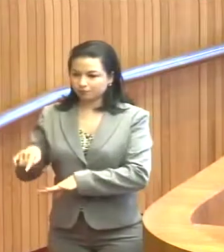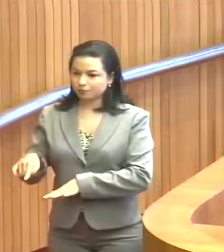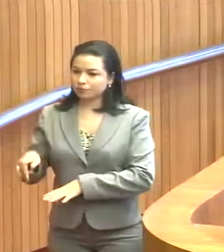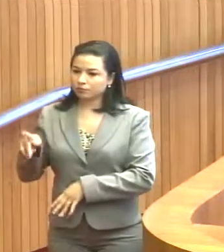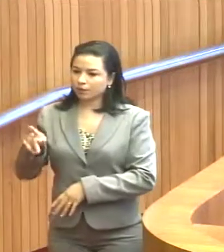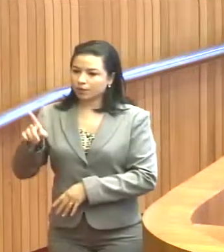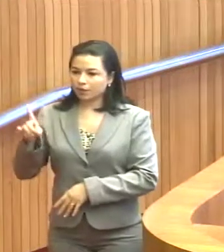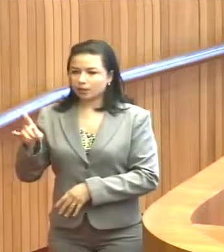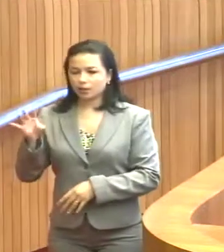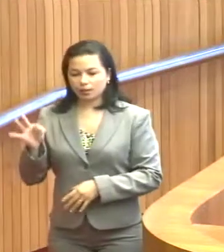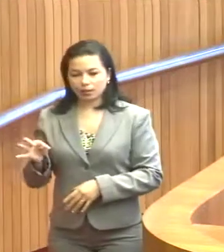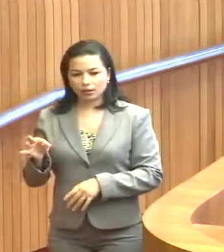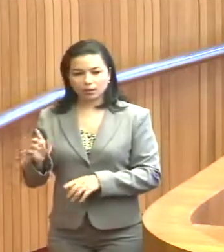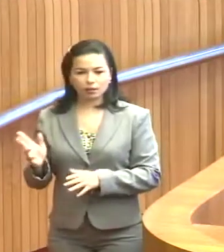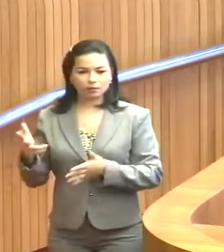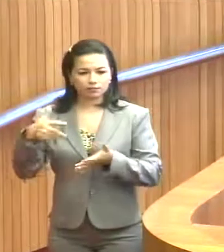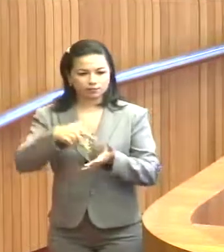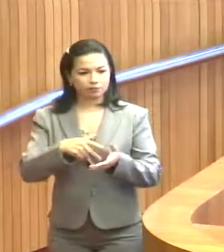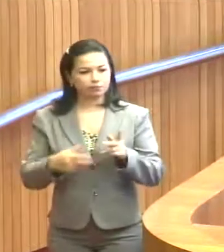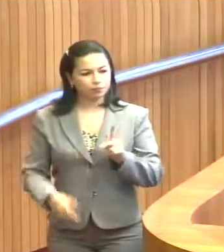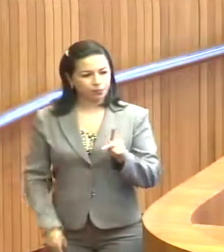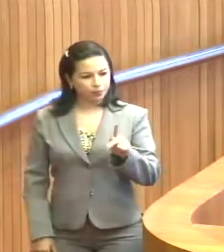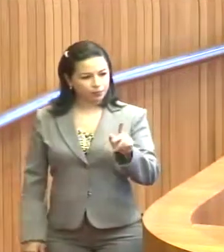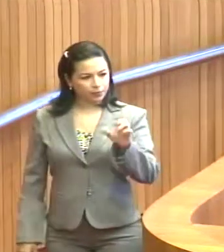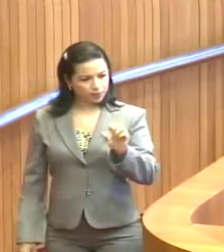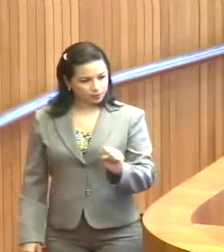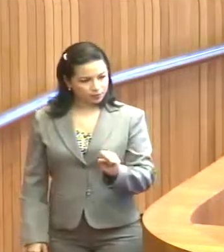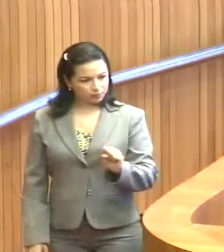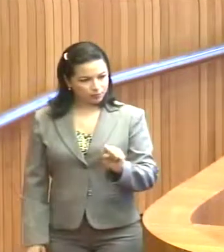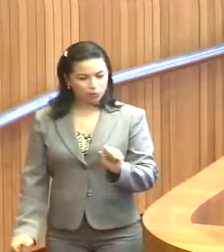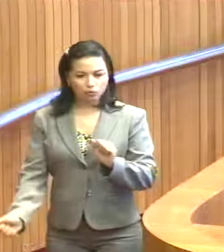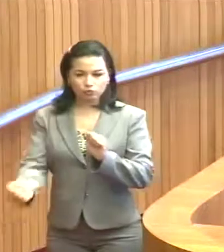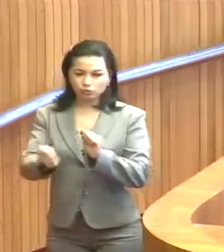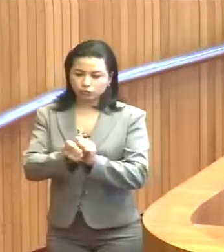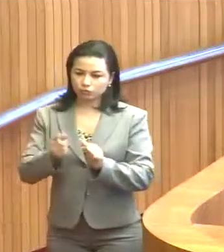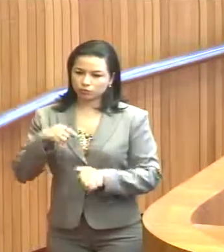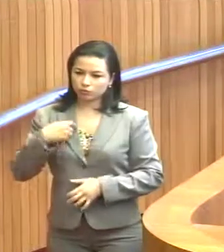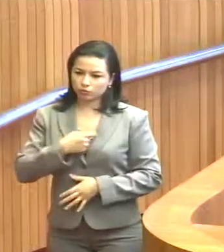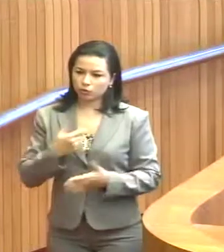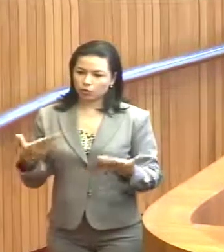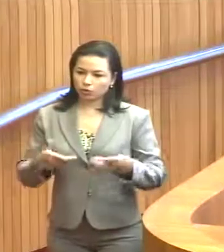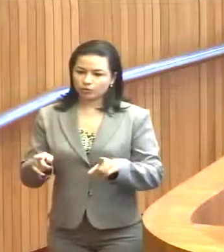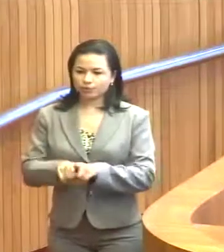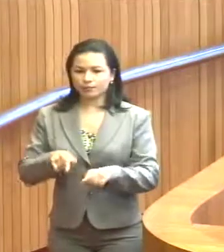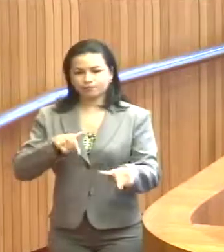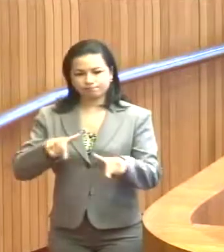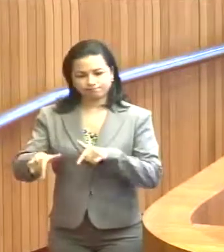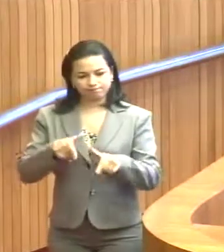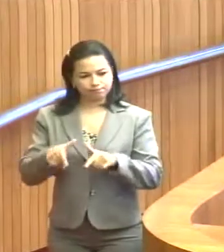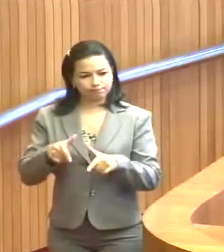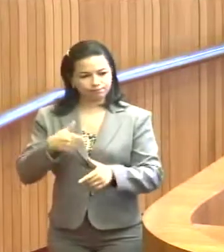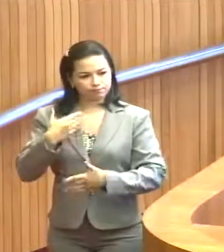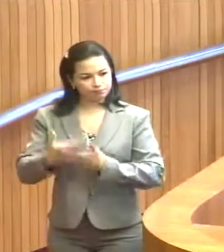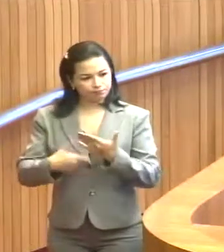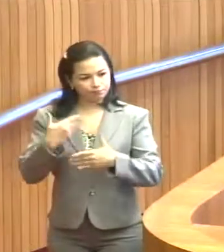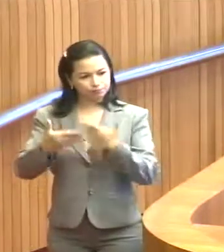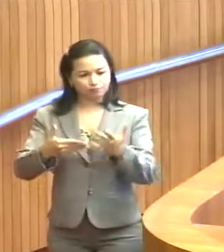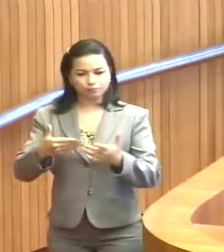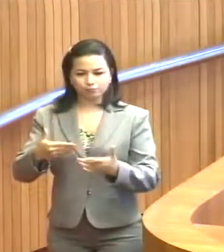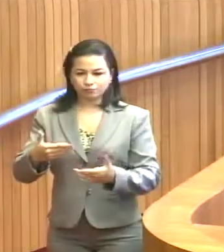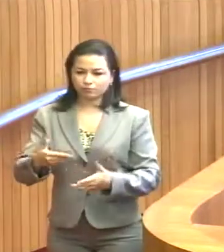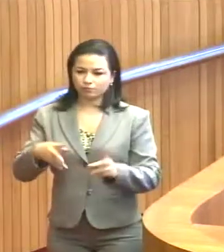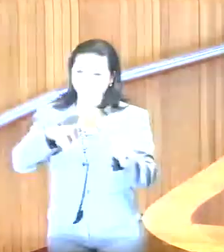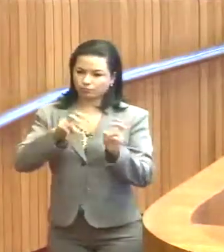e que ingressaram nas fileiras do PPS. E que juntamente conosco hoje também trabalham a construção de